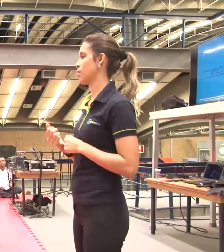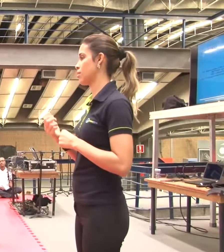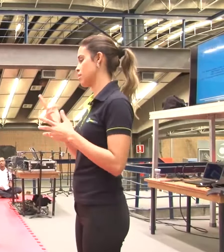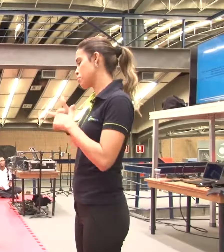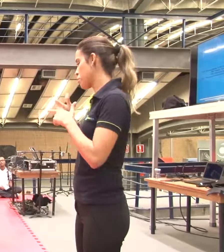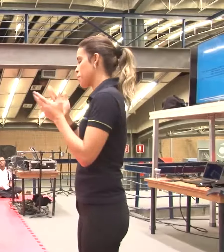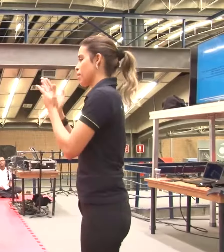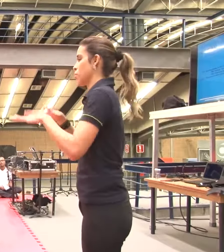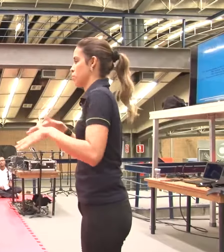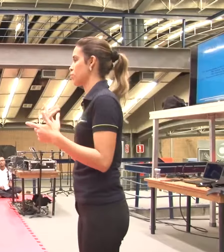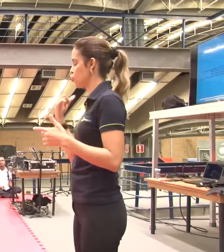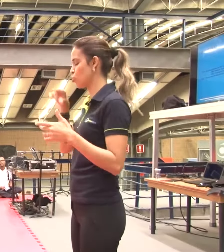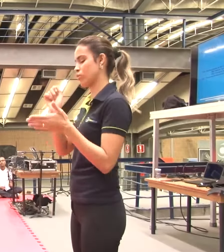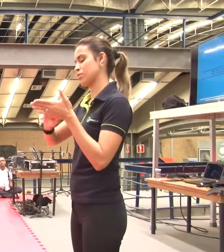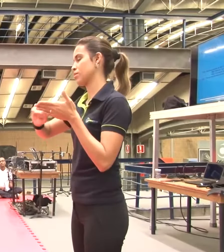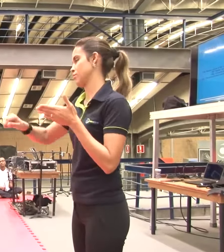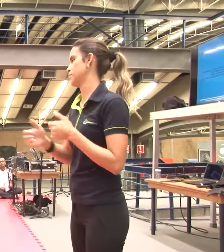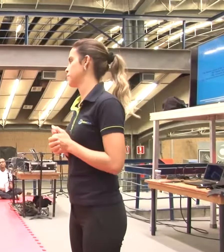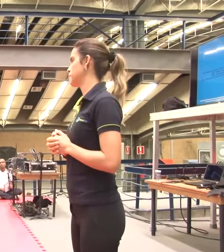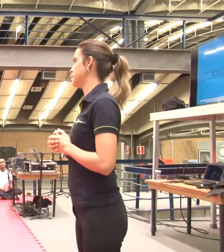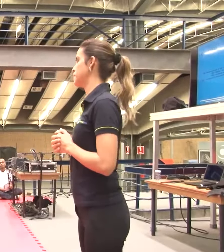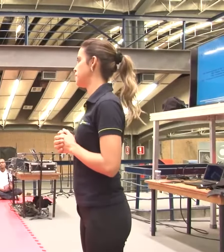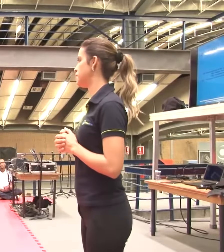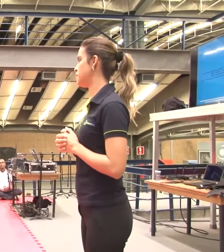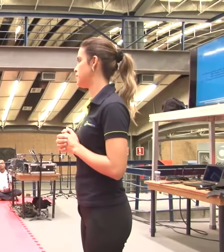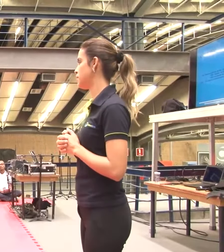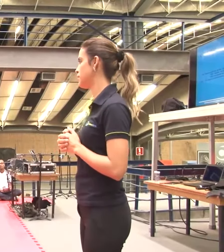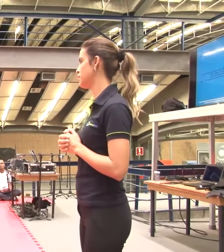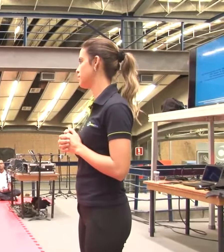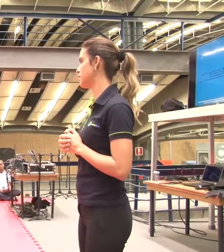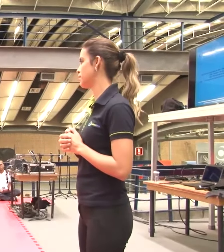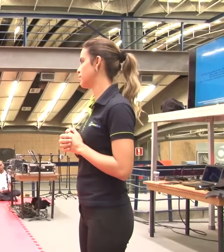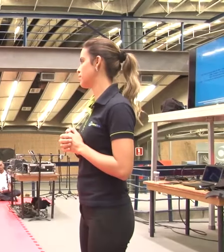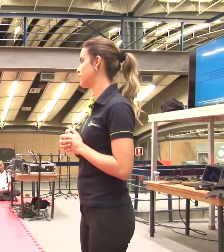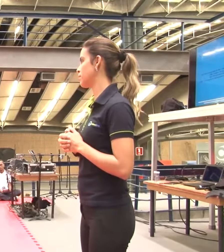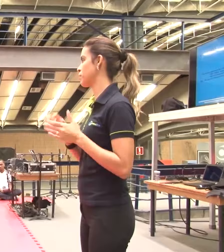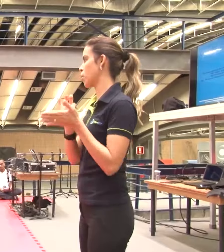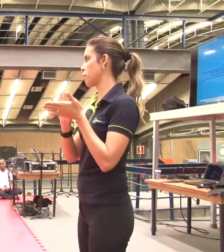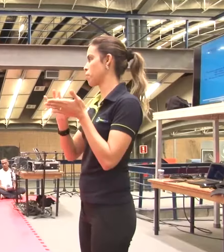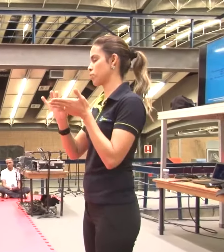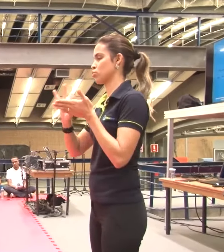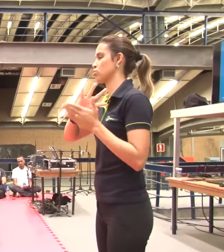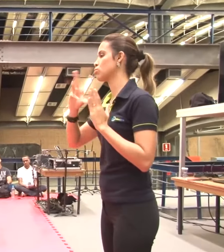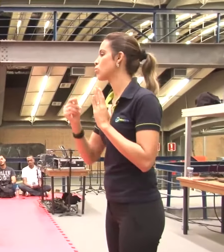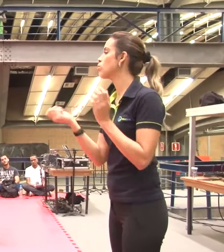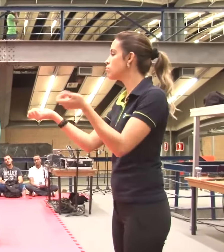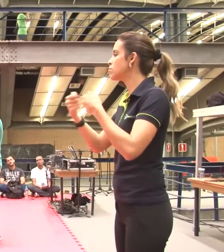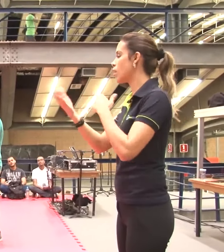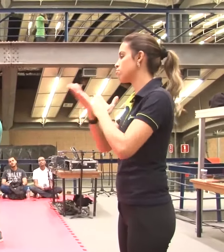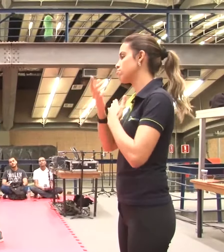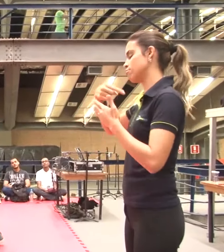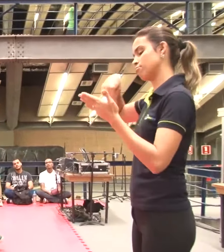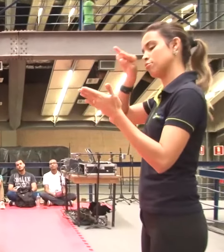Não é? Vamos responder. Pronto. Então, aqueles pontinhos todos permitem que nós,